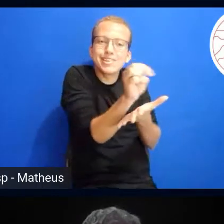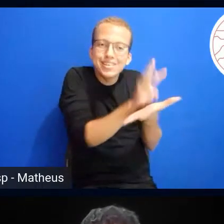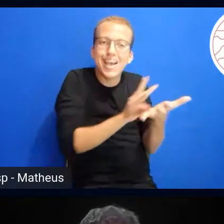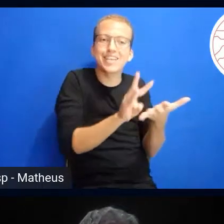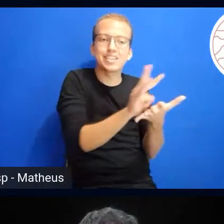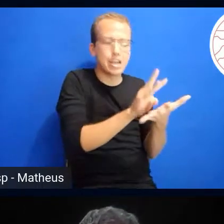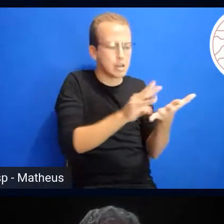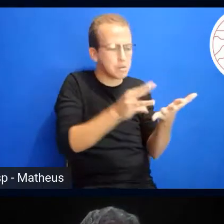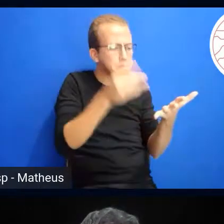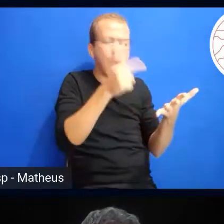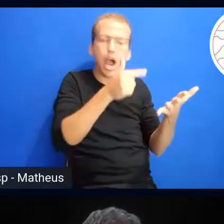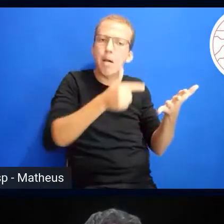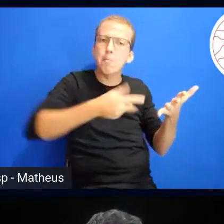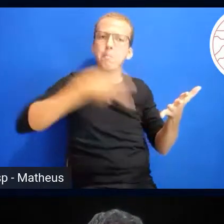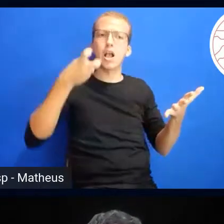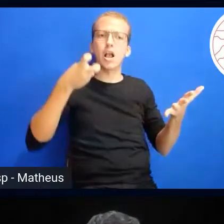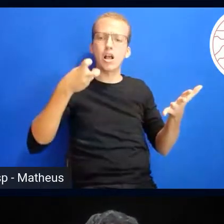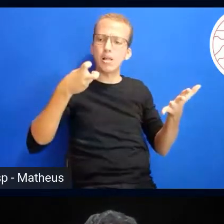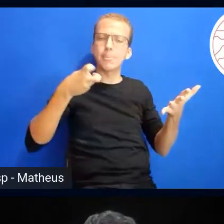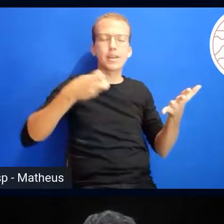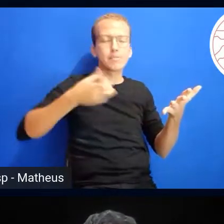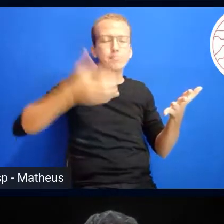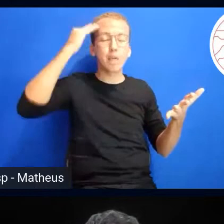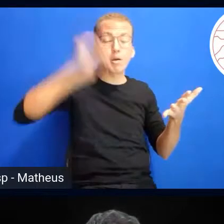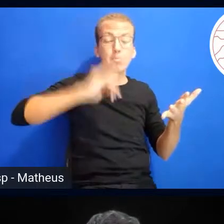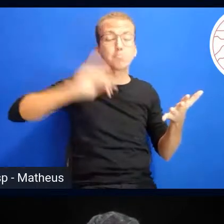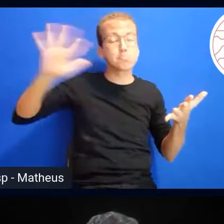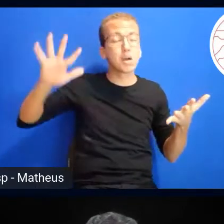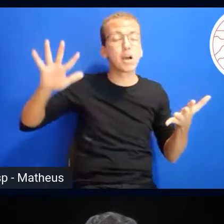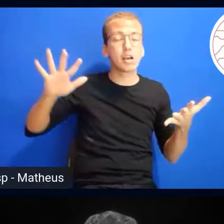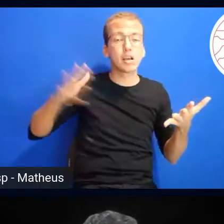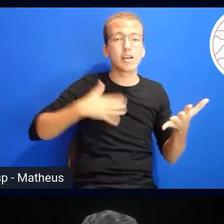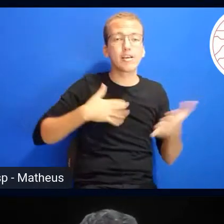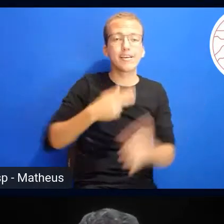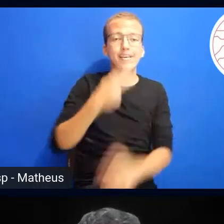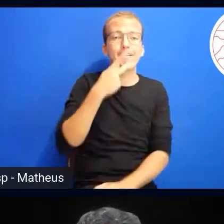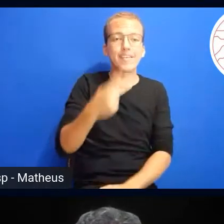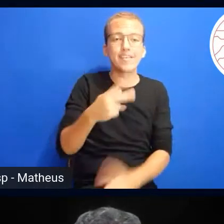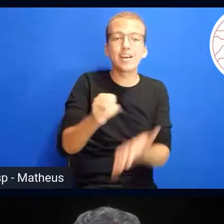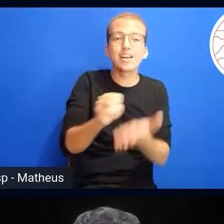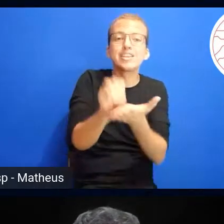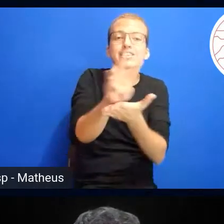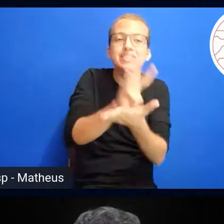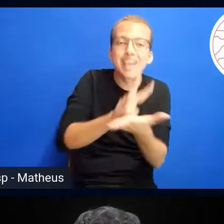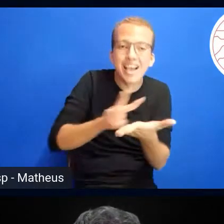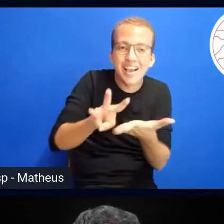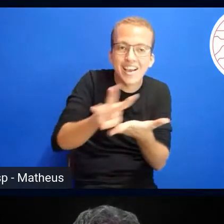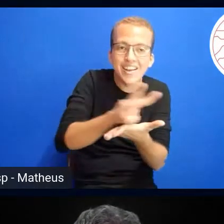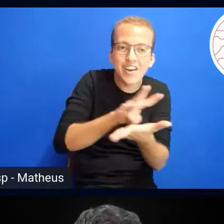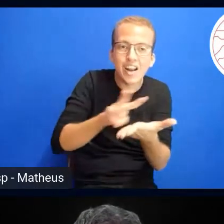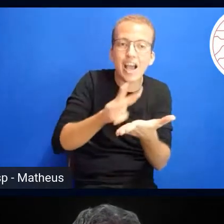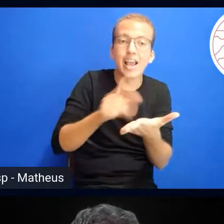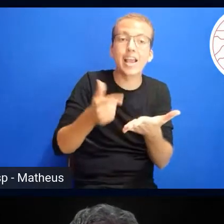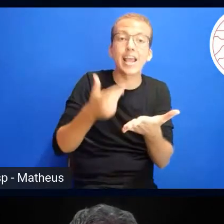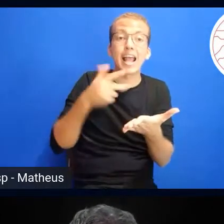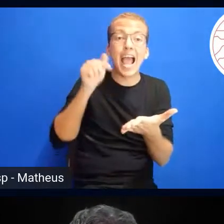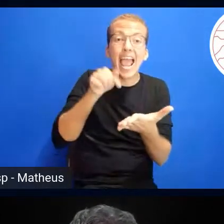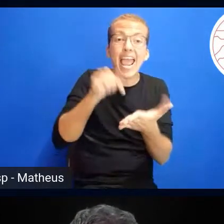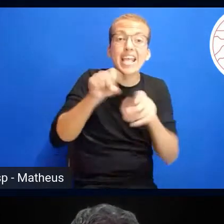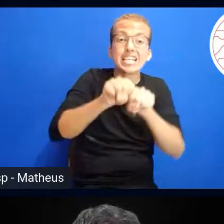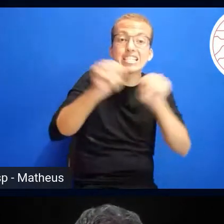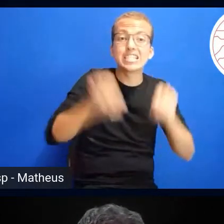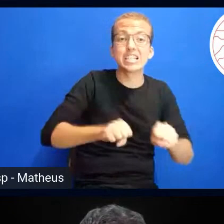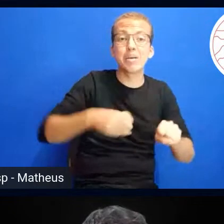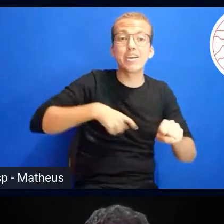pelo sistema Signuring. Eu falo signurine porque é o sistema de escrita que eu tenho como experiência,